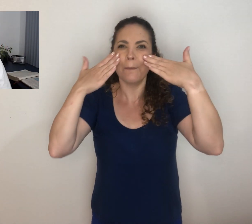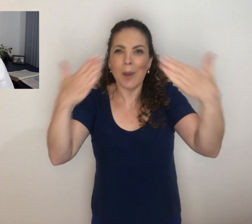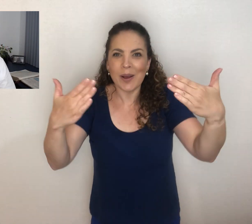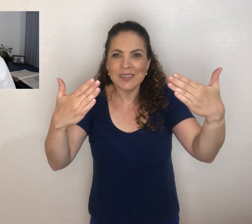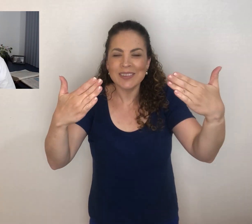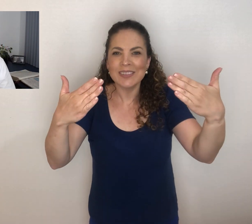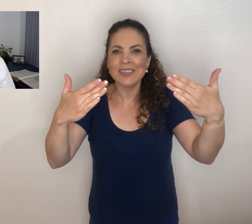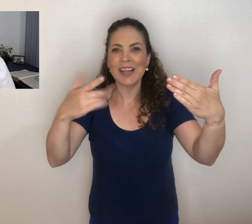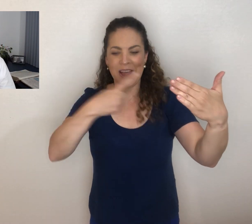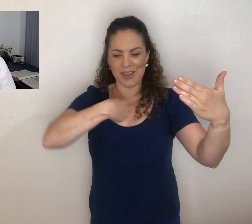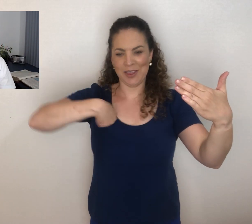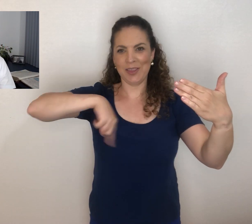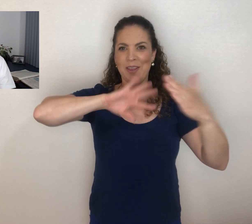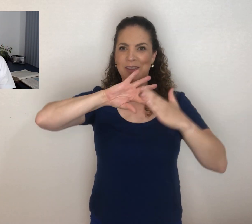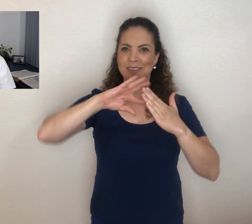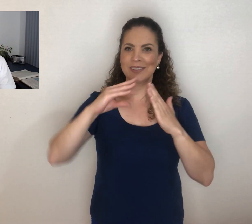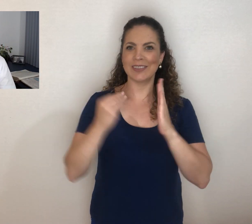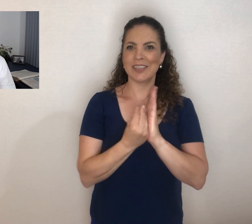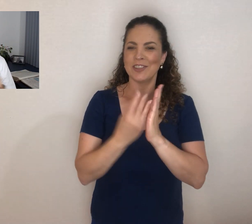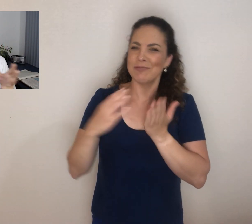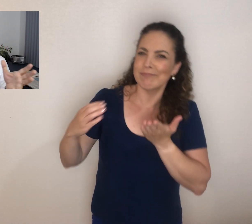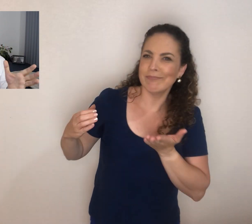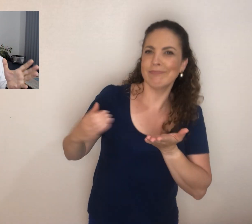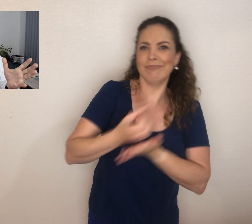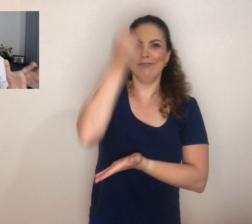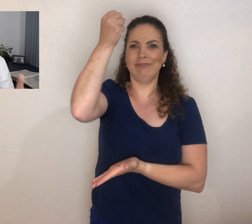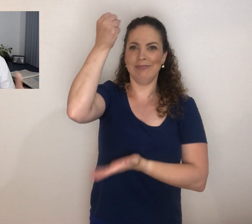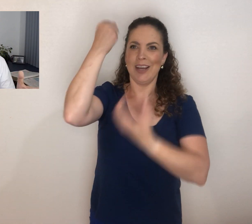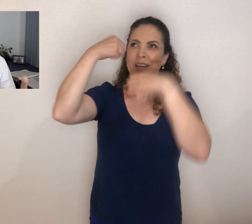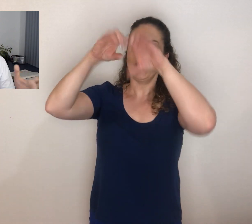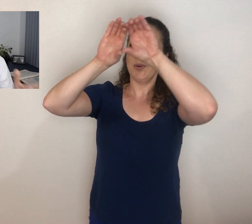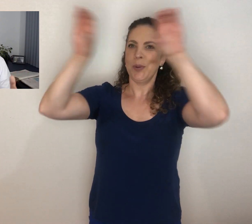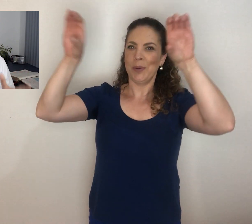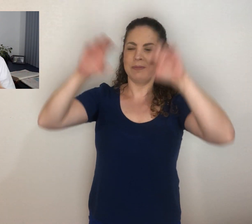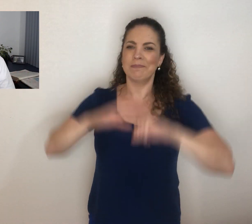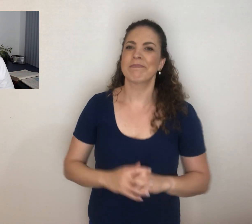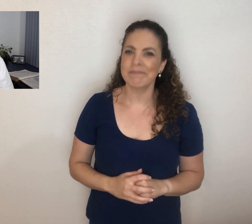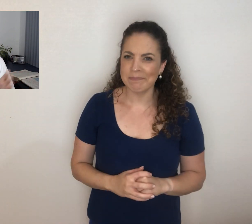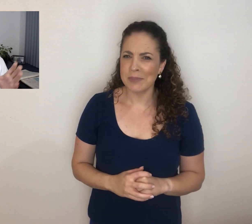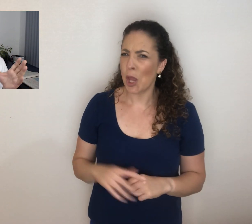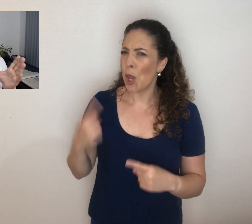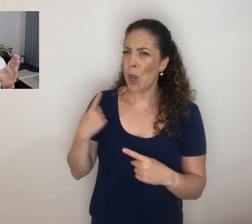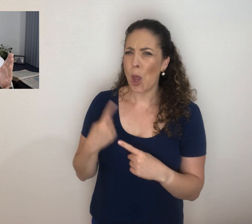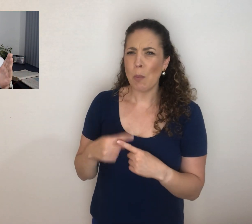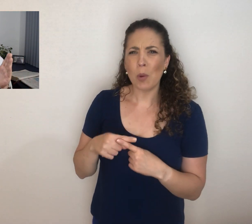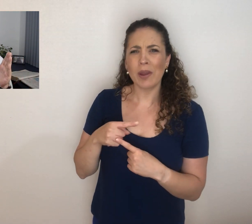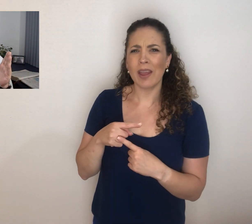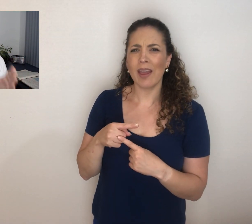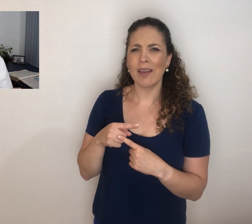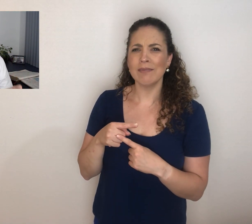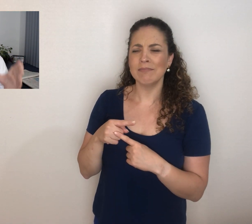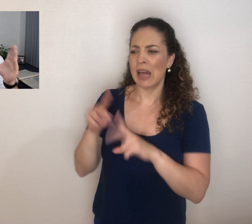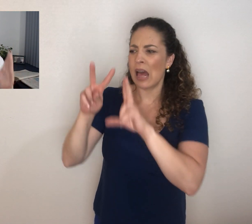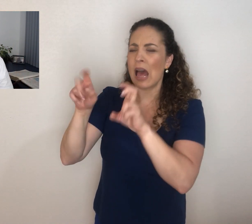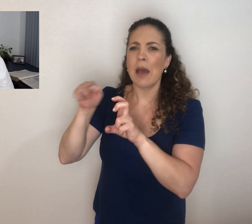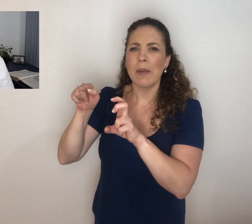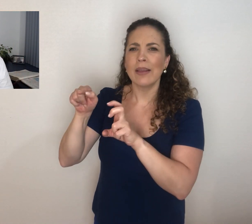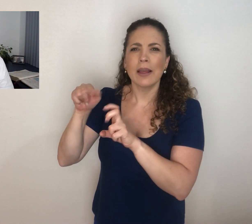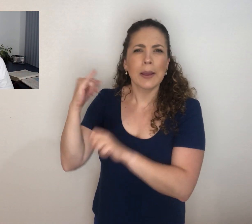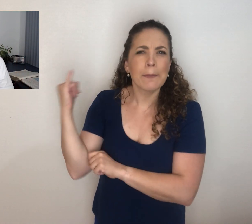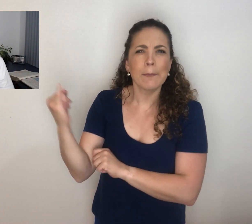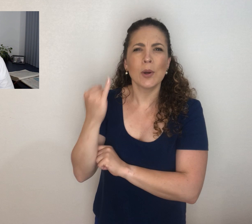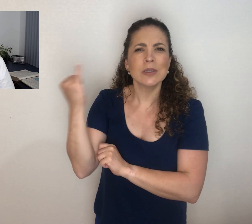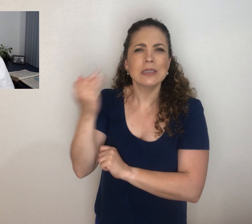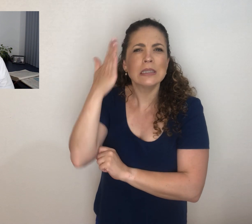que Jesus aparece no céu. Qual é a importância disso tudo? É a gente entender